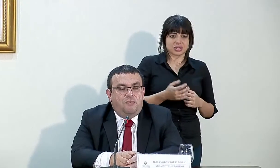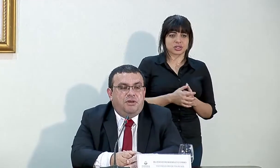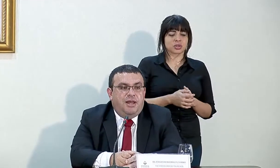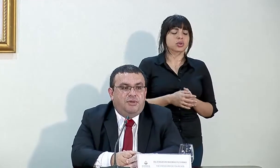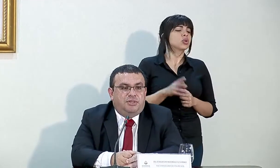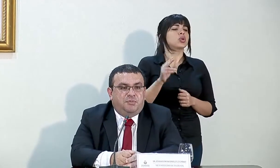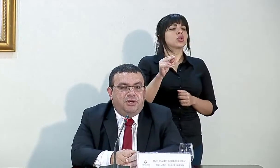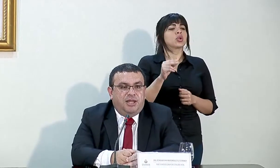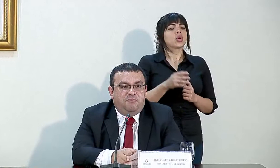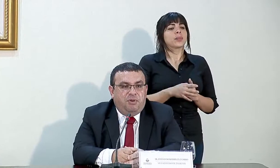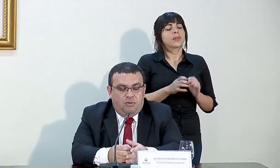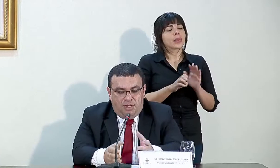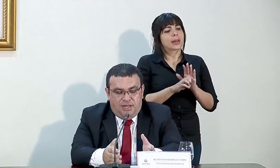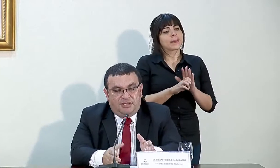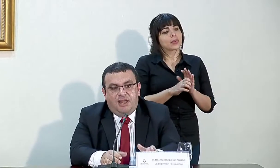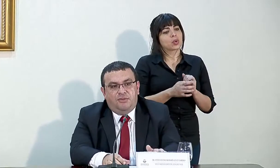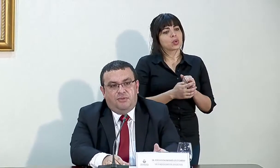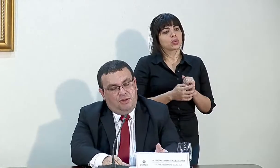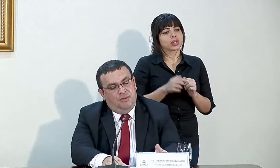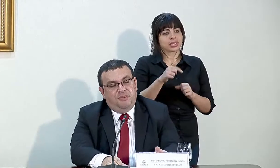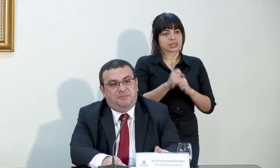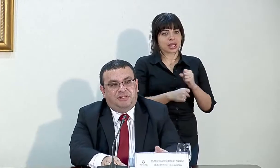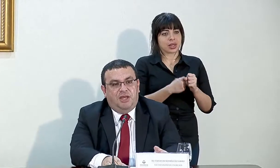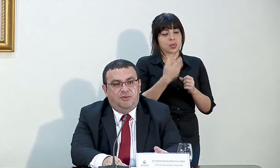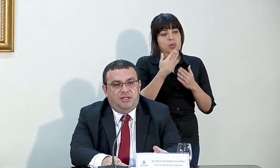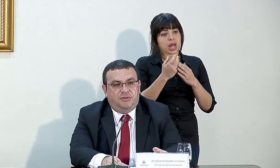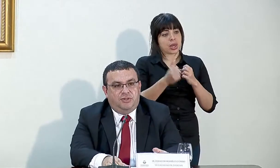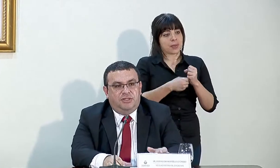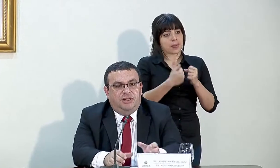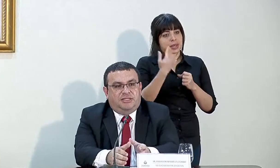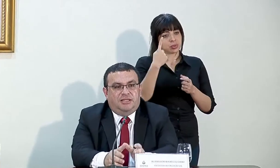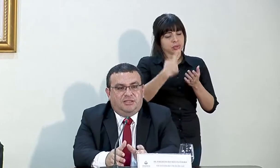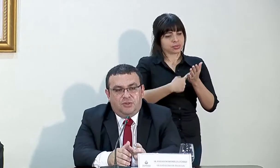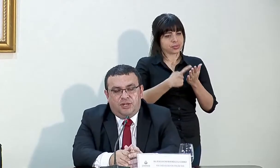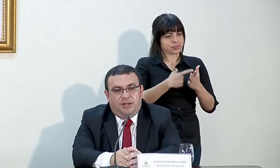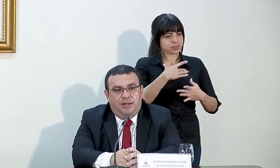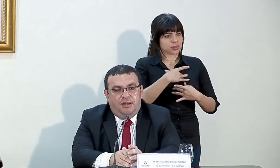No, digamos, por ejemplo, en este año, bueno, el año pasado una discusión